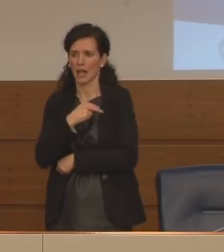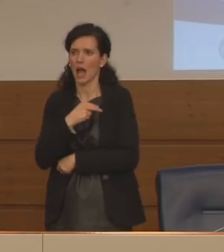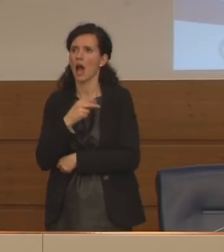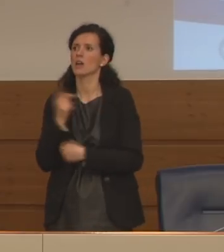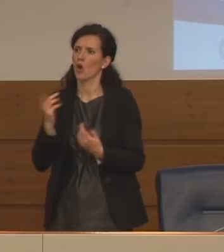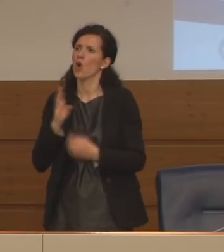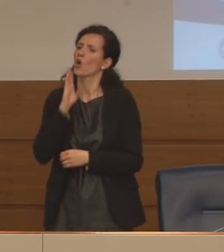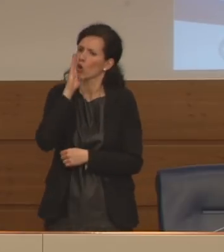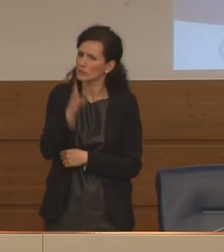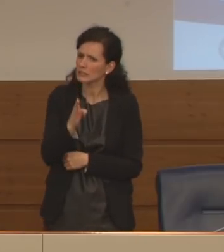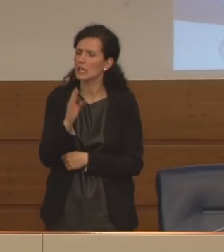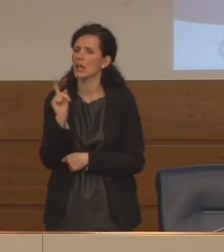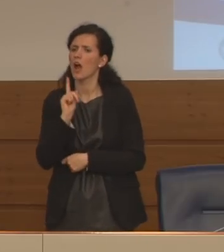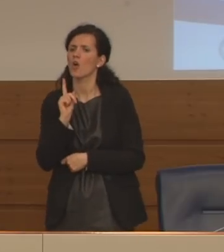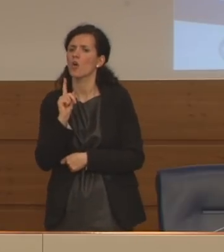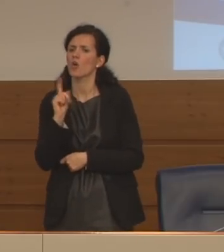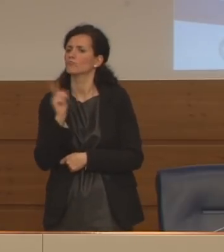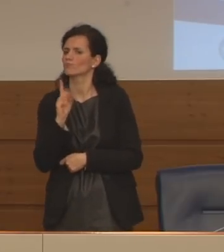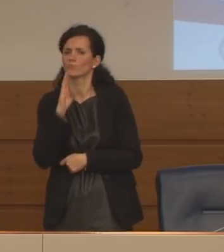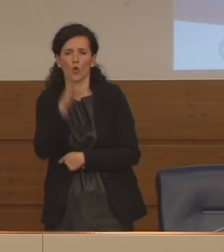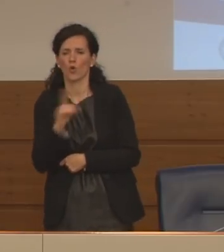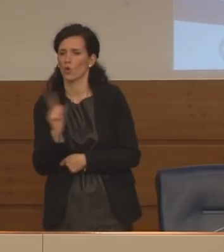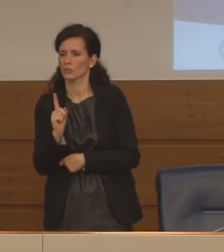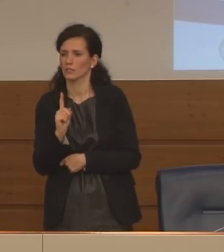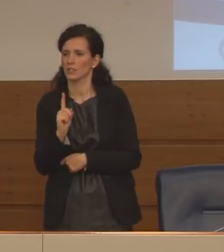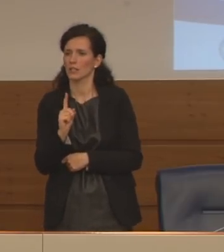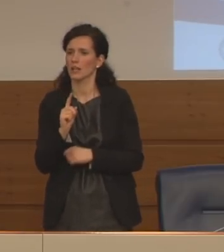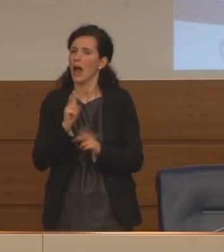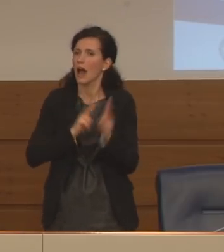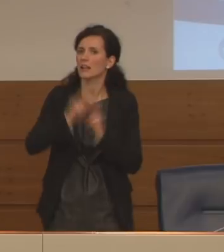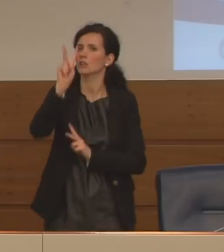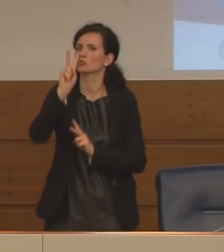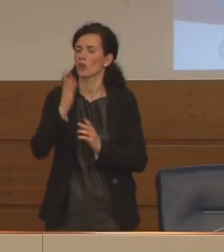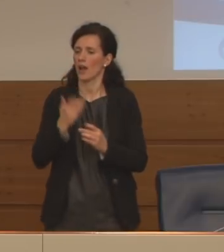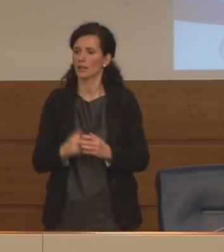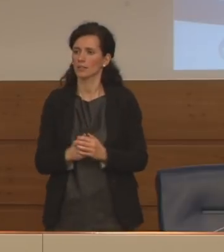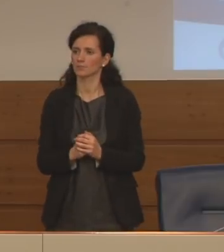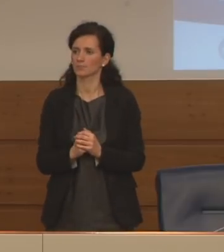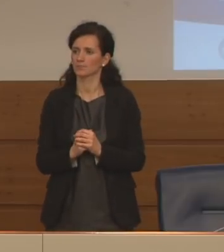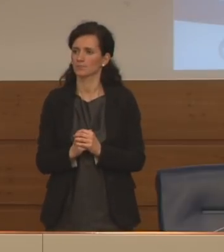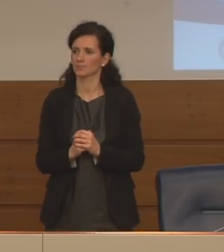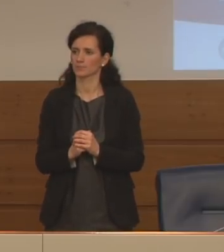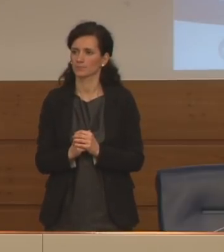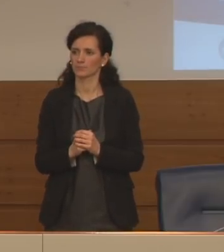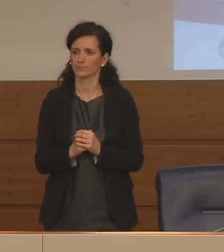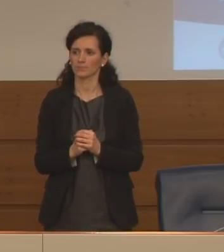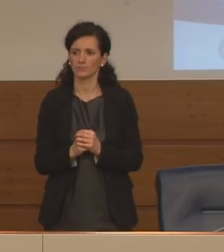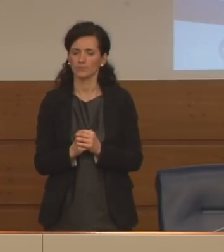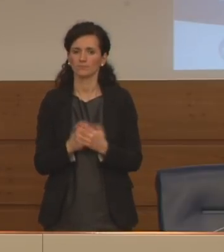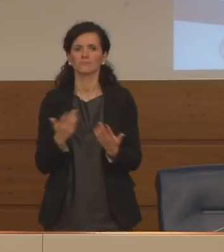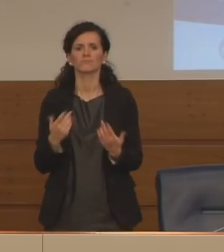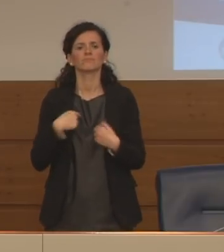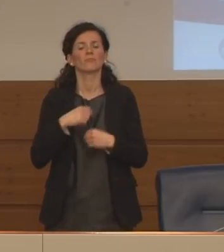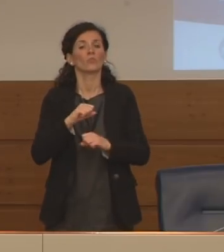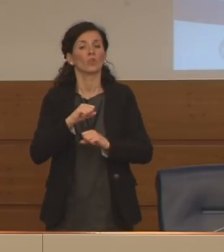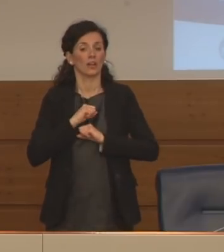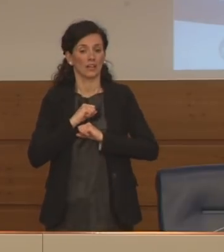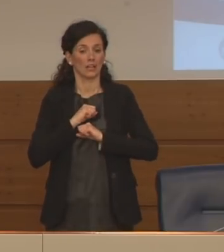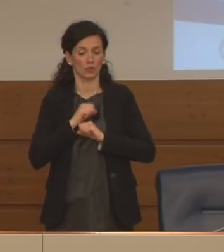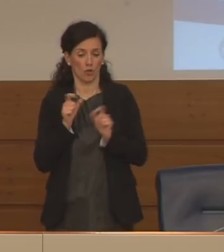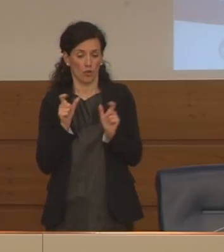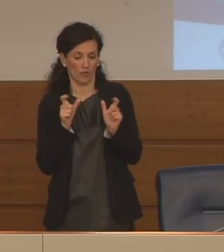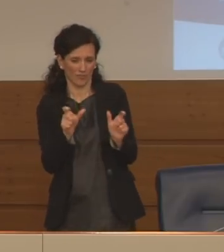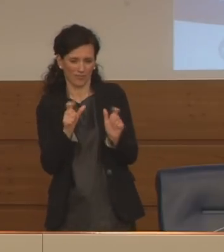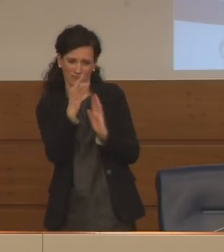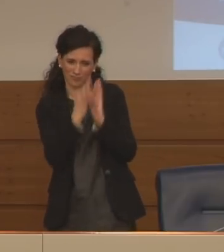consigliare o di sconsigliare anche come applicazione a livello nazionale ma io credo che le misure che sono